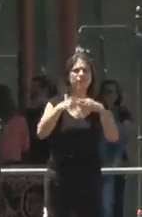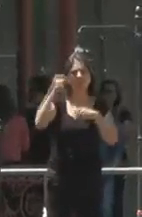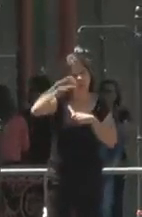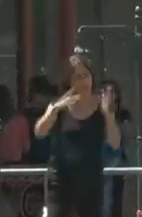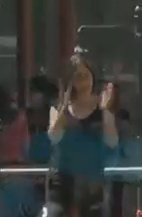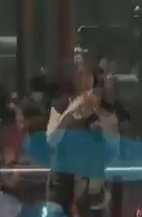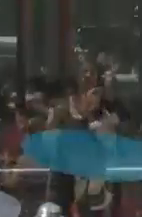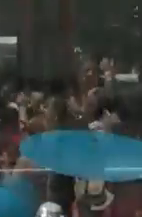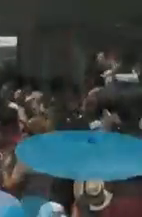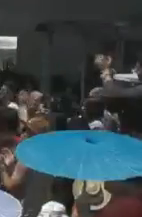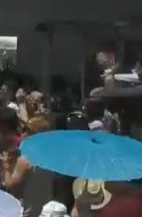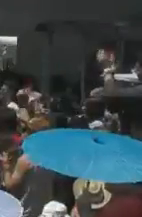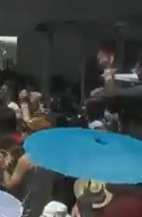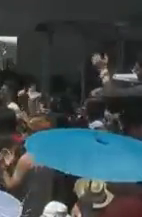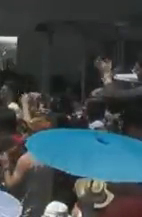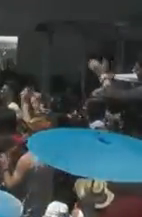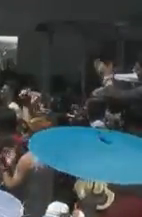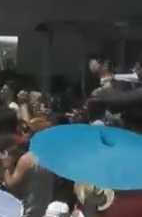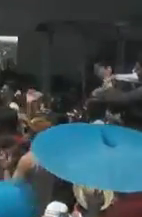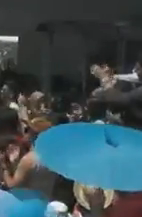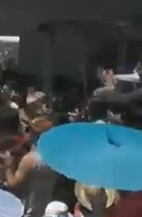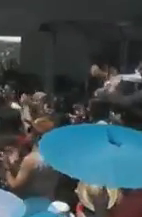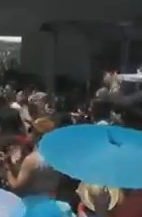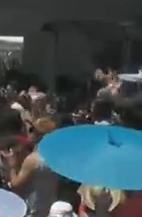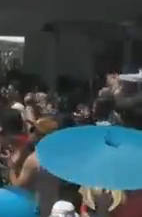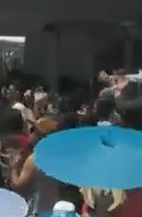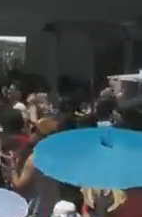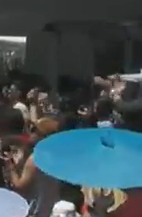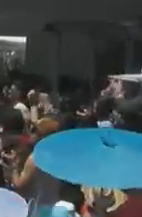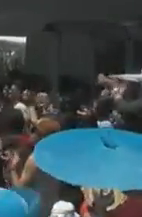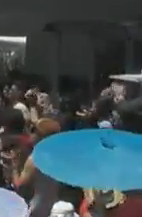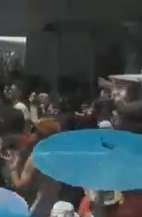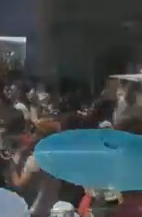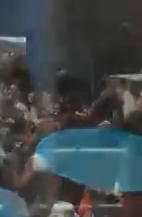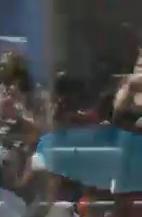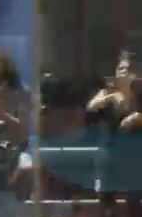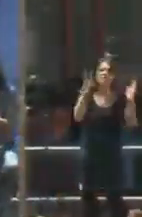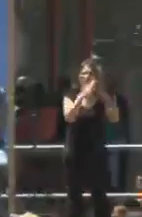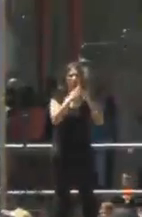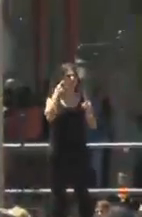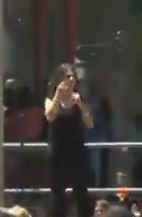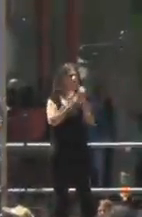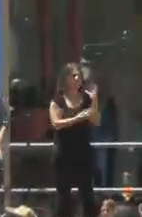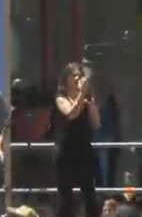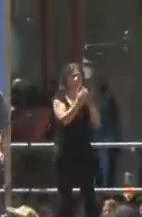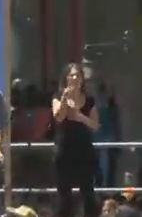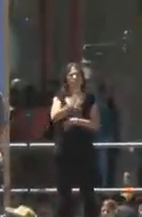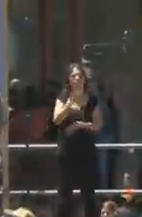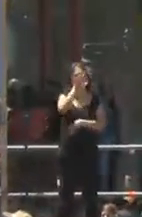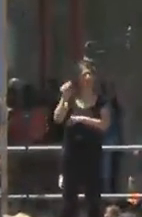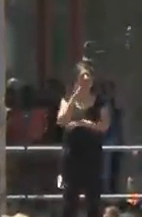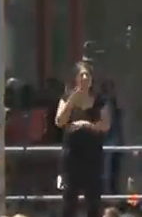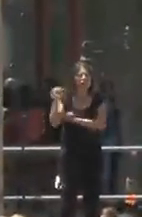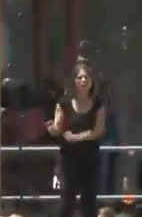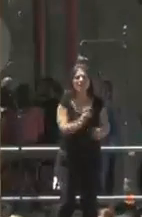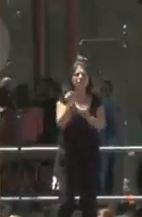casa, para que podamos traer a los jóvenes de vuelta, para que podamos traerles a casa, a producir aquí, a defender un país mejor aquí, a